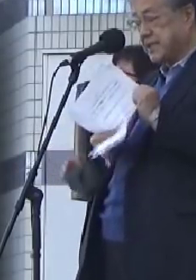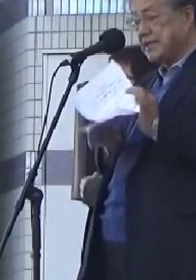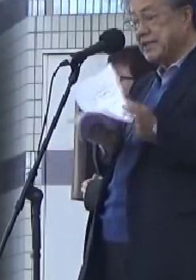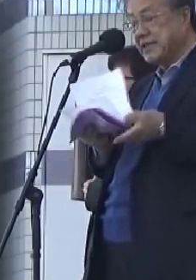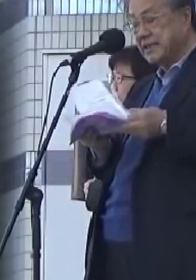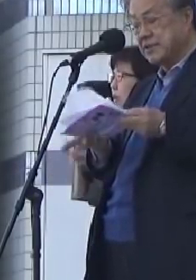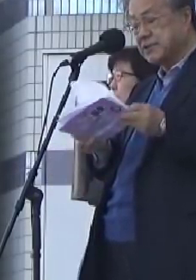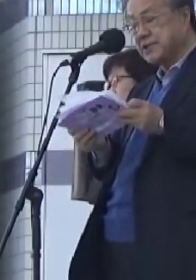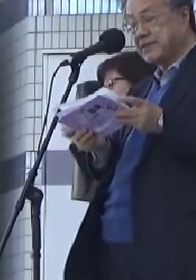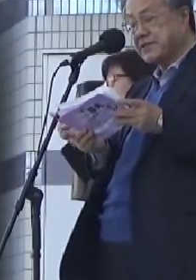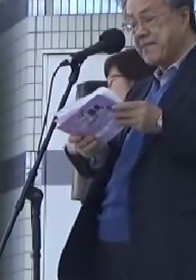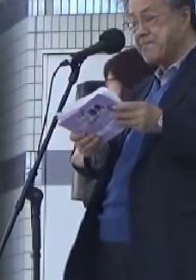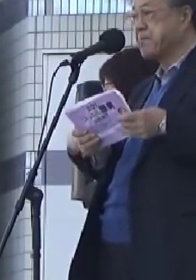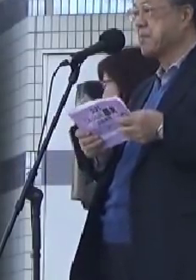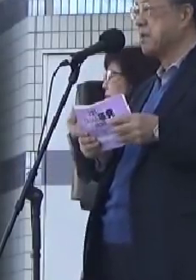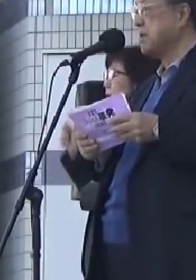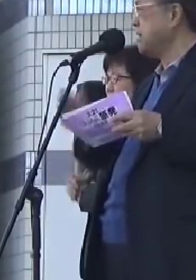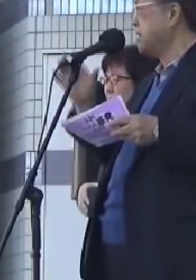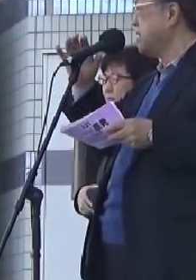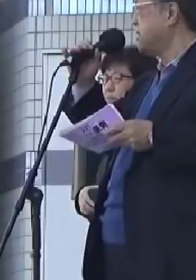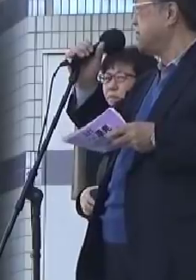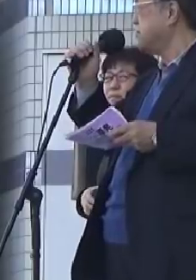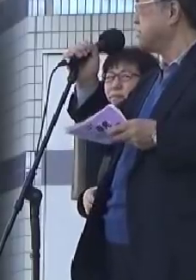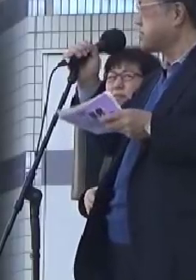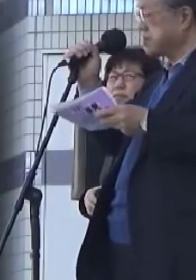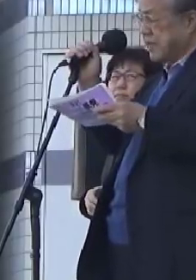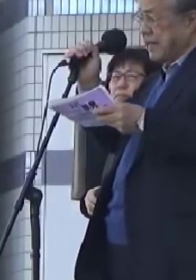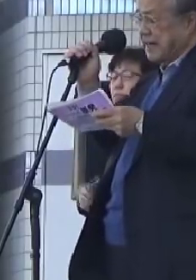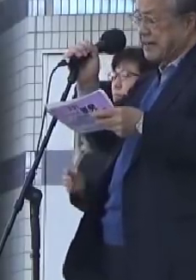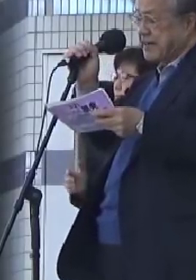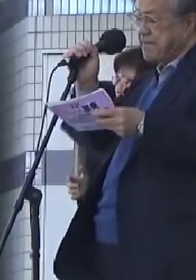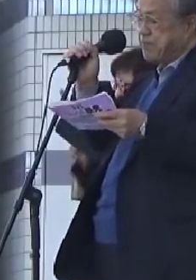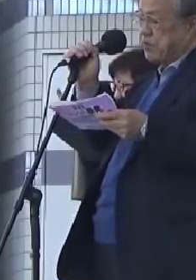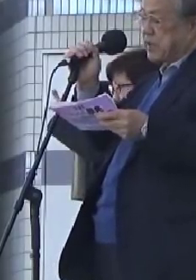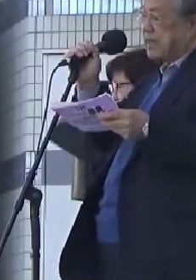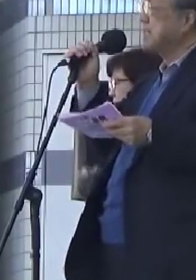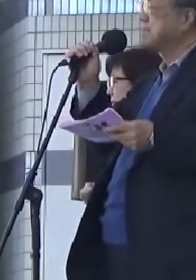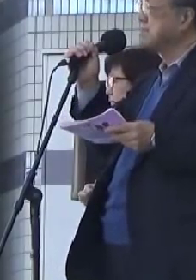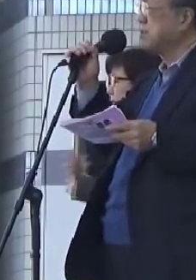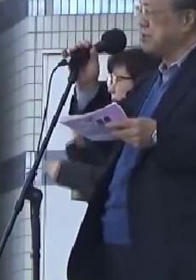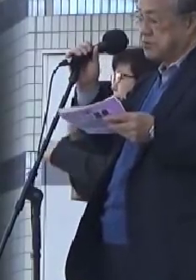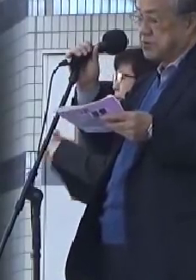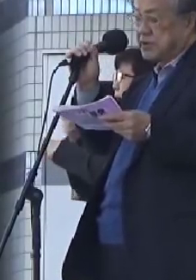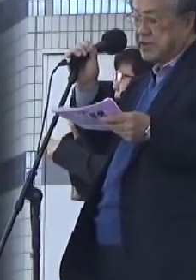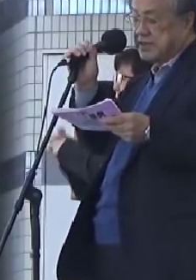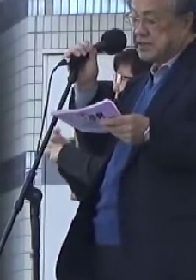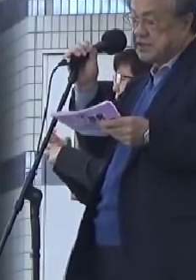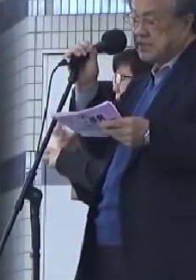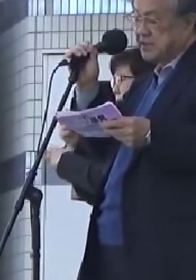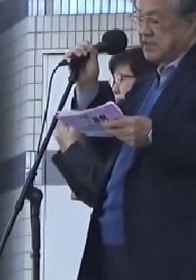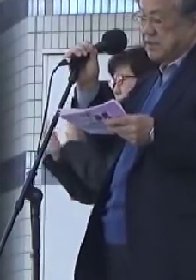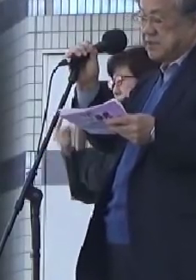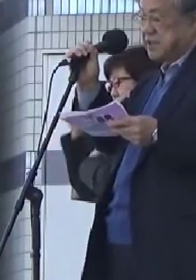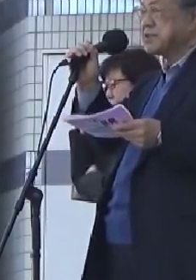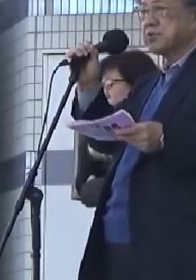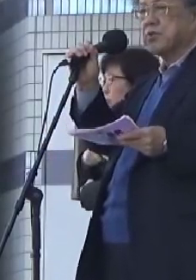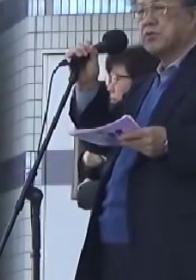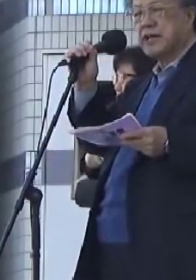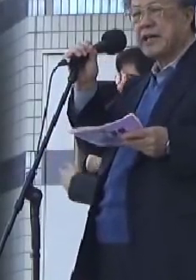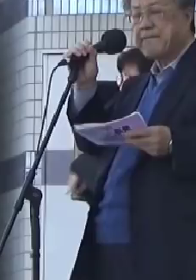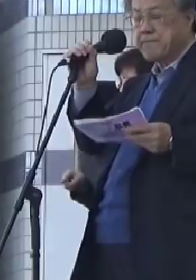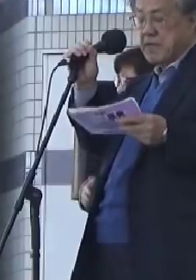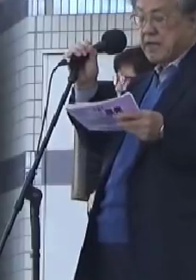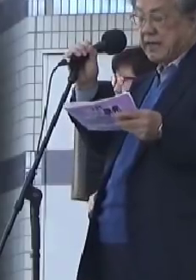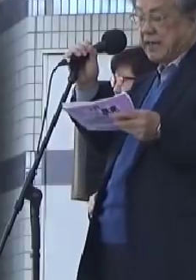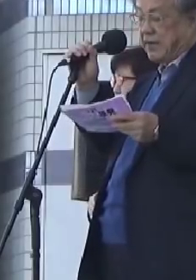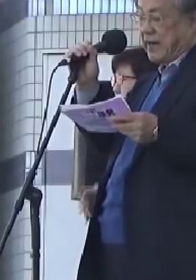権絶対に許せません。6つは憲法改悪の動きです。戦争